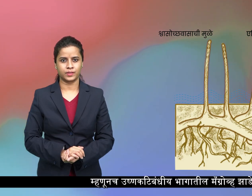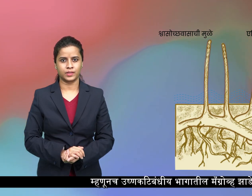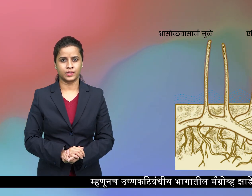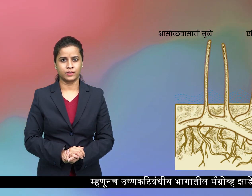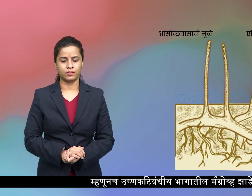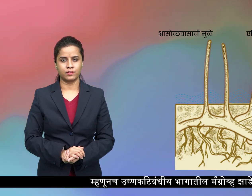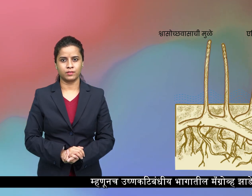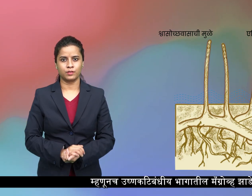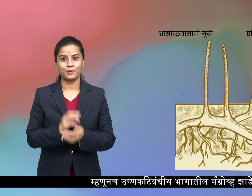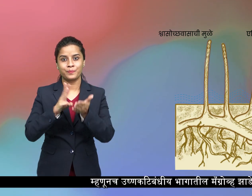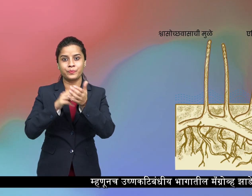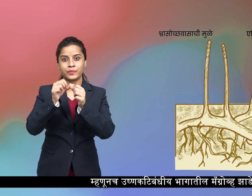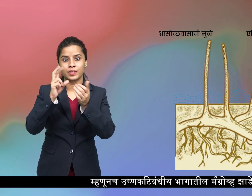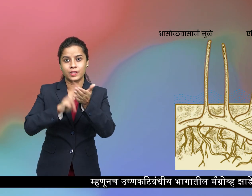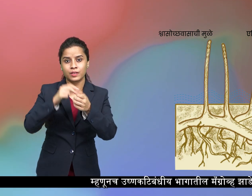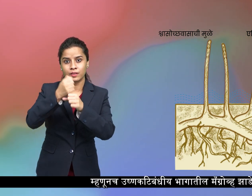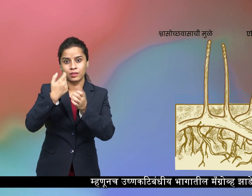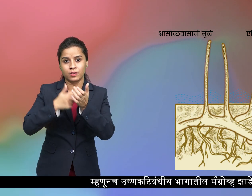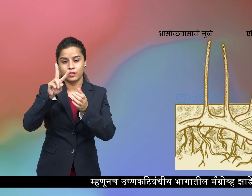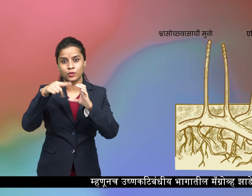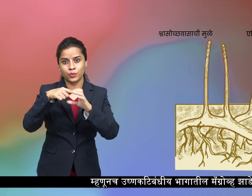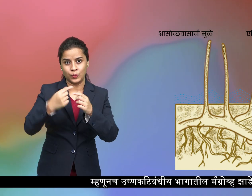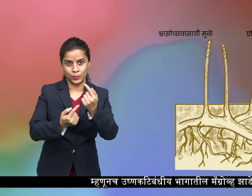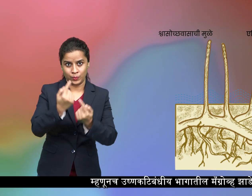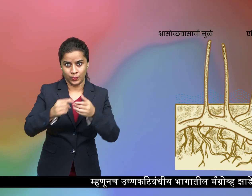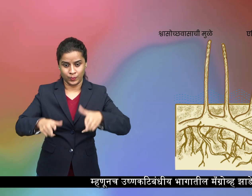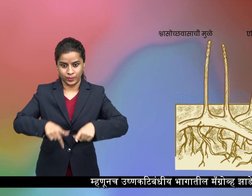म्हणूनच उष्णकटिबंधीय भागातील मॅंग्रोव्ह झाडे